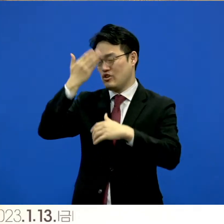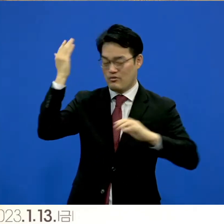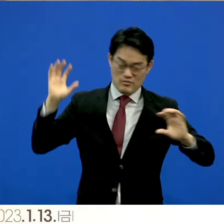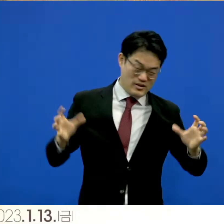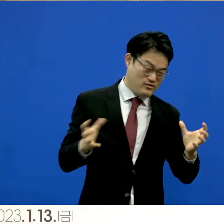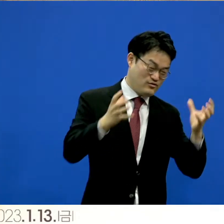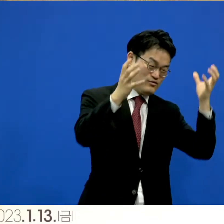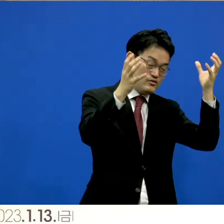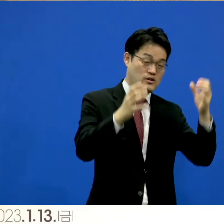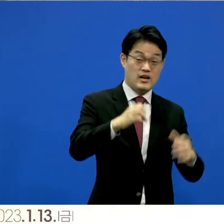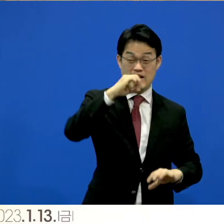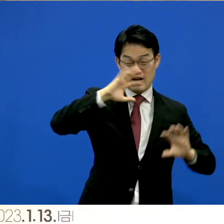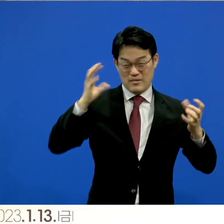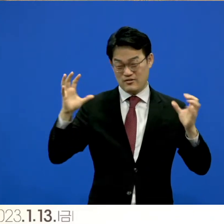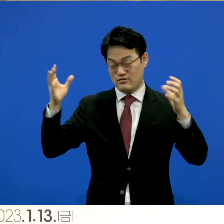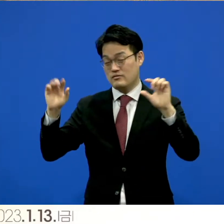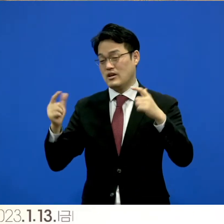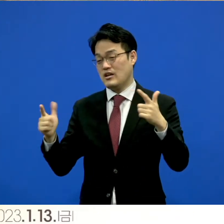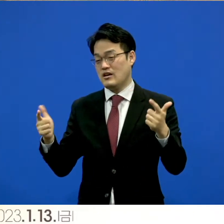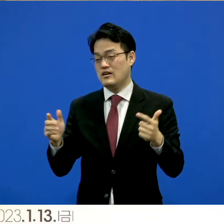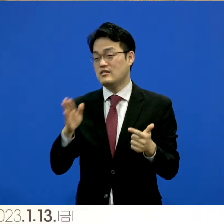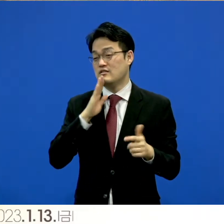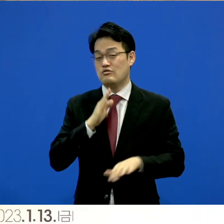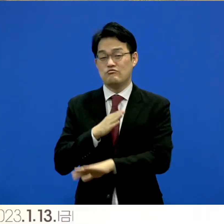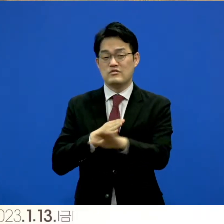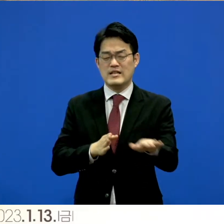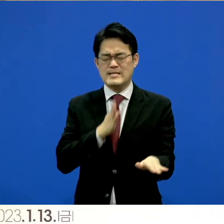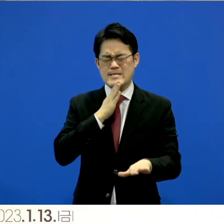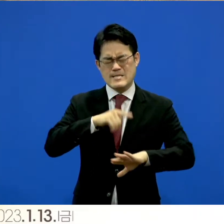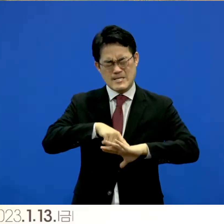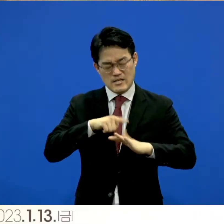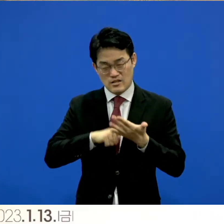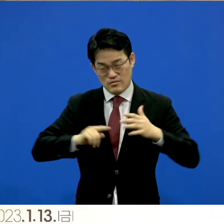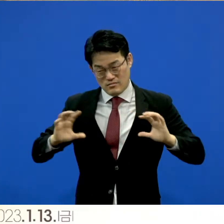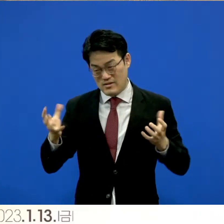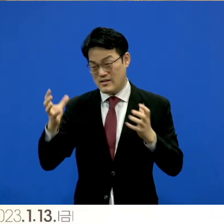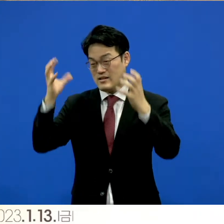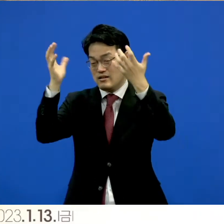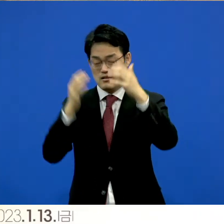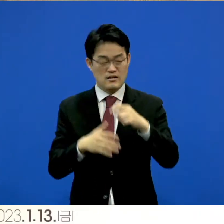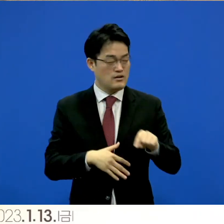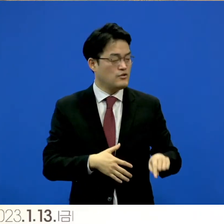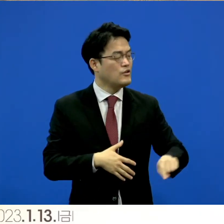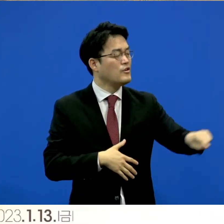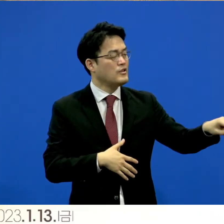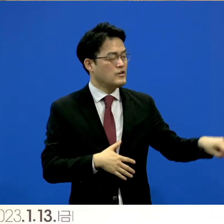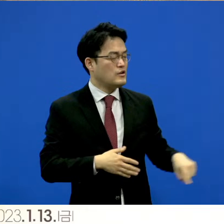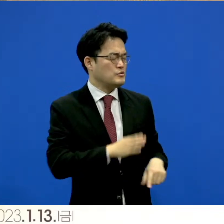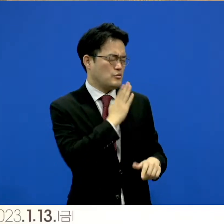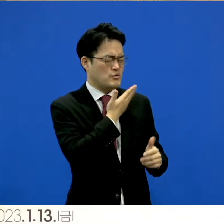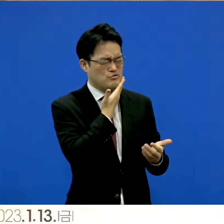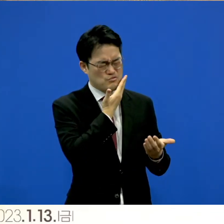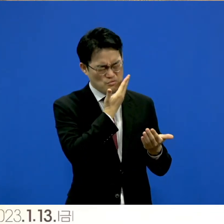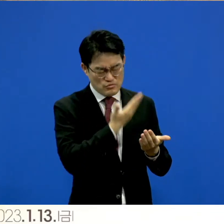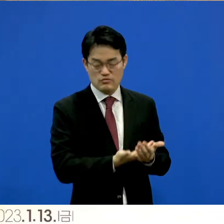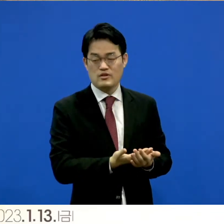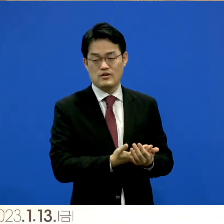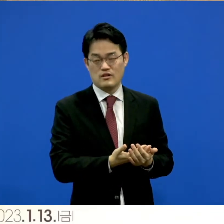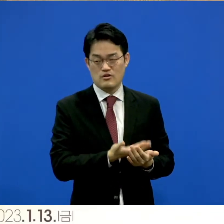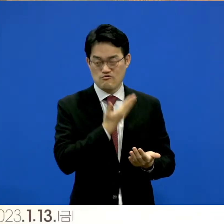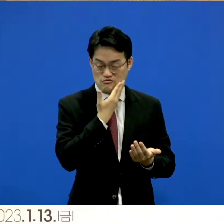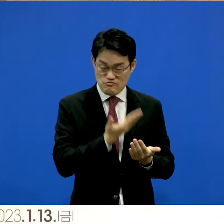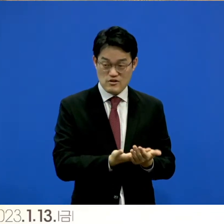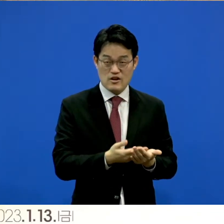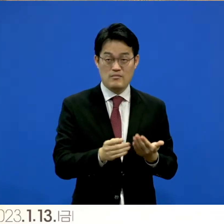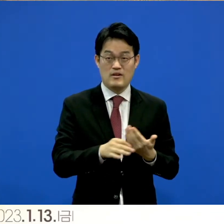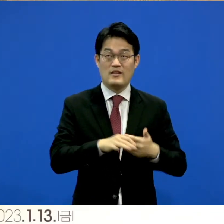그냥 박수가 아니에요. 마음을 다해서 쳐주는. 너희들 너무 귀중해, 너무 중요해. 아이들이 막